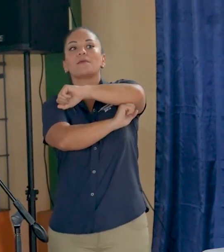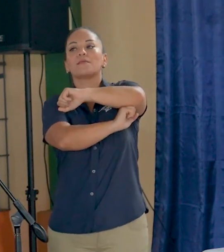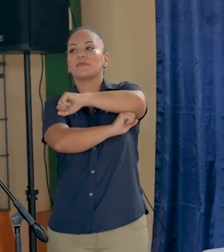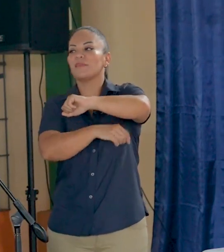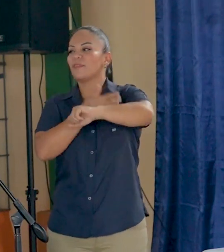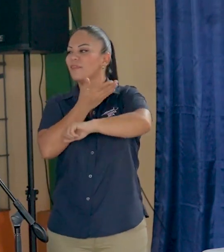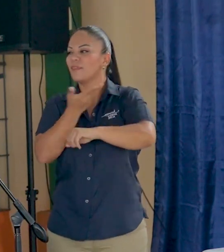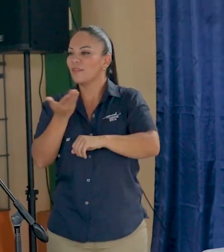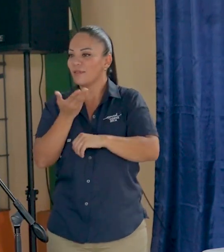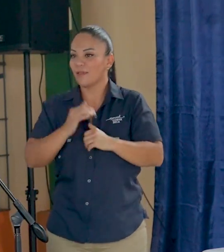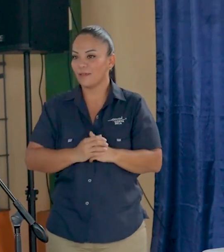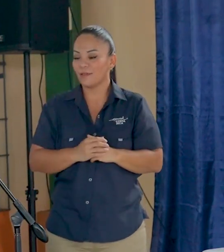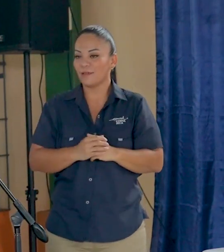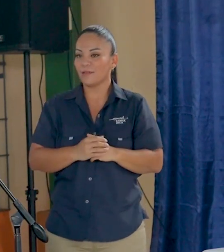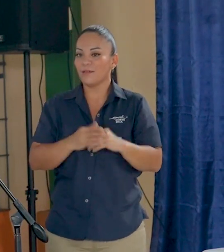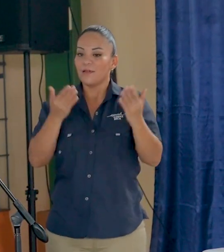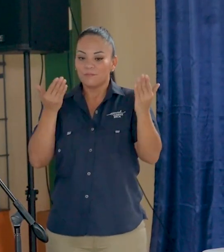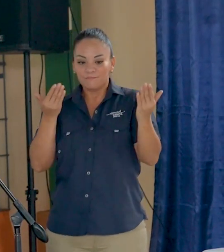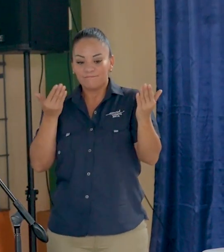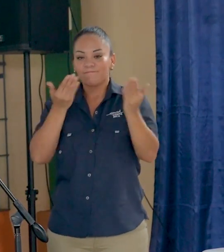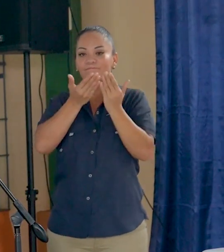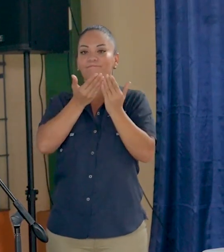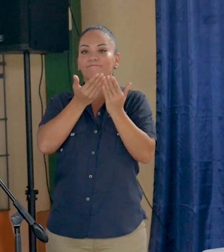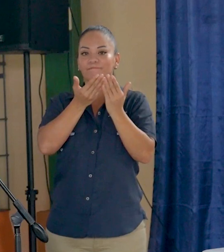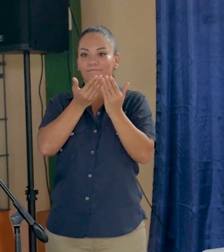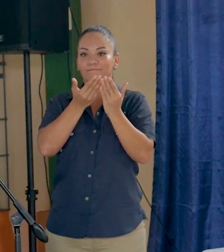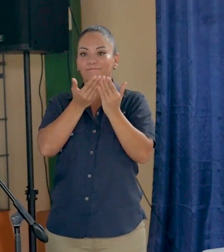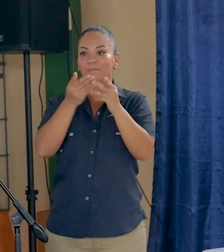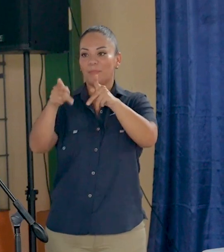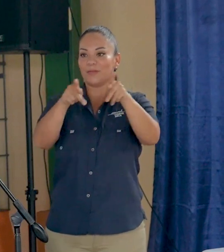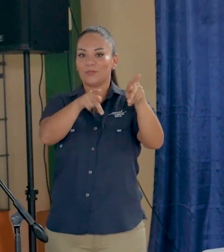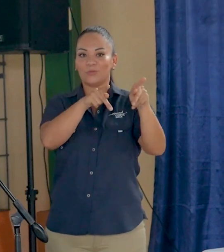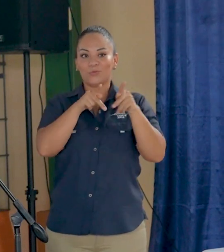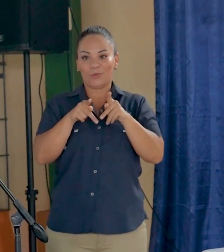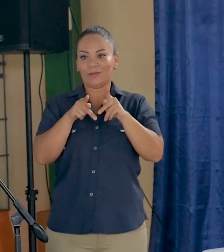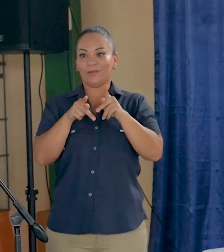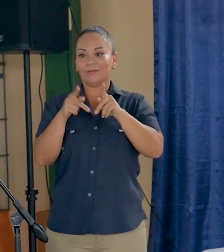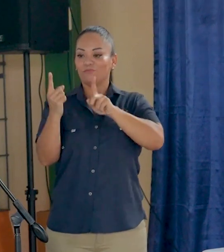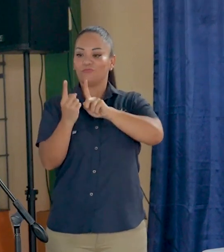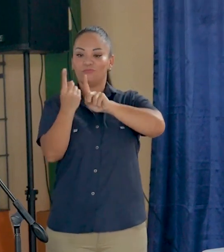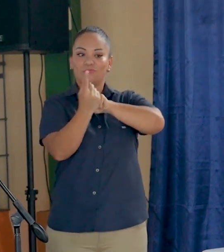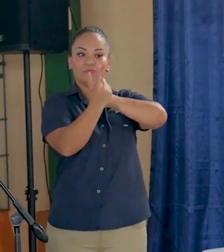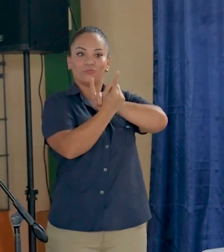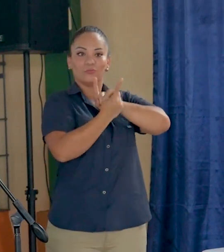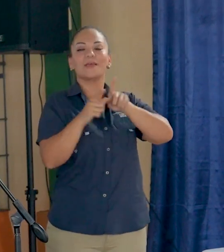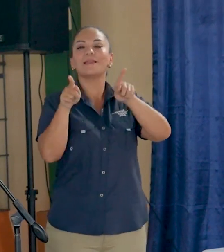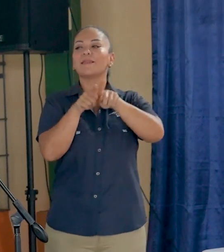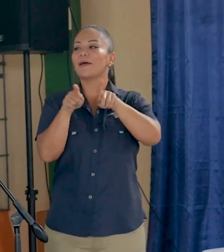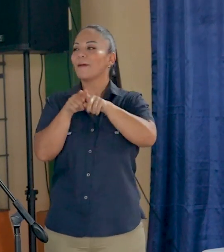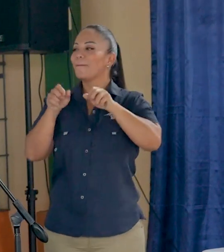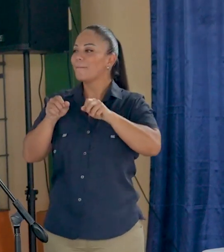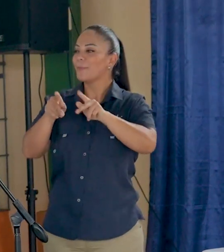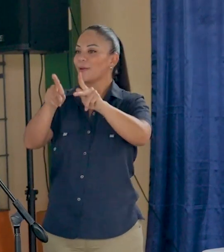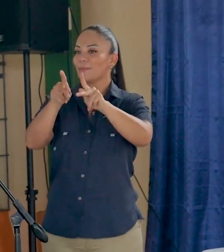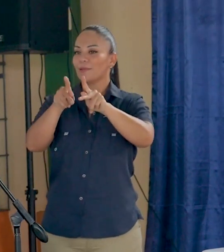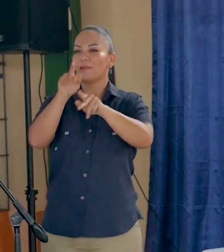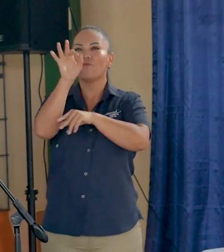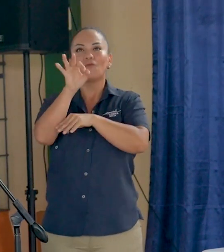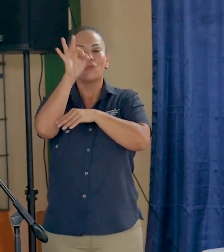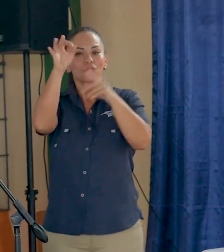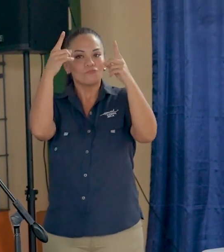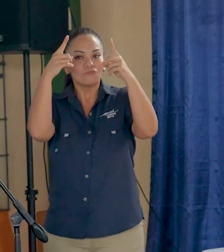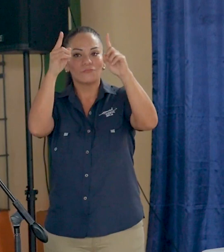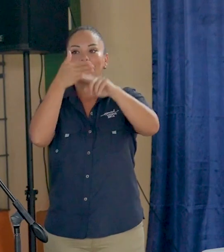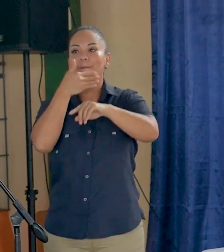que acerca a la gente entre ellos, pero también les permite un futuro